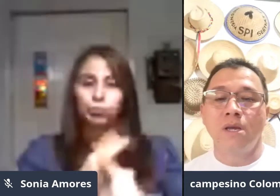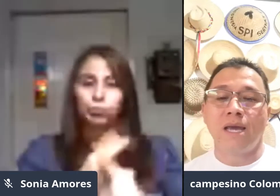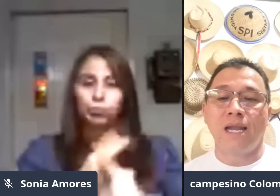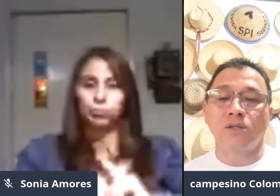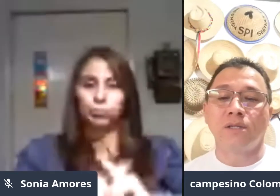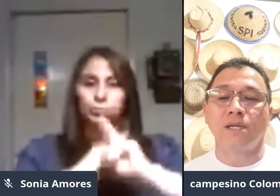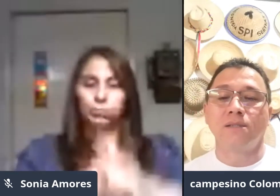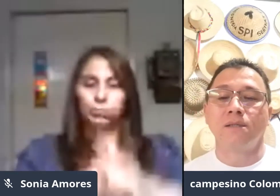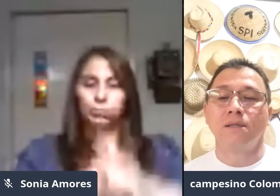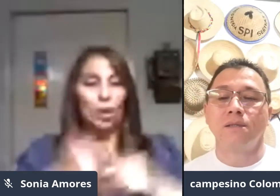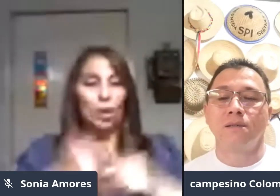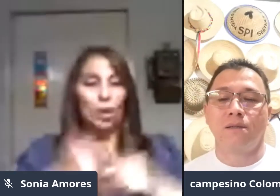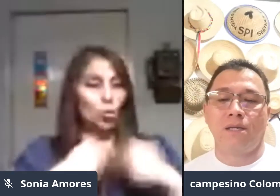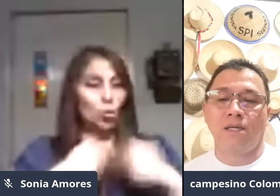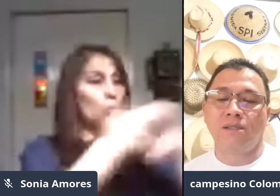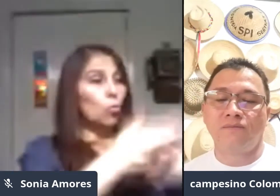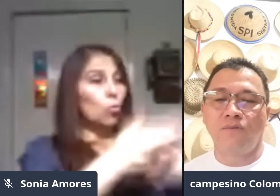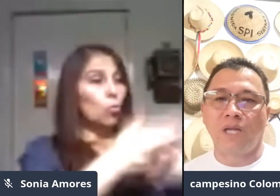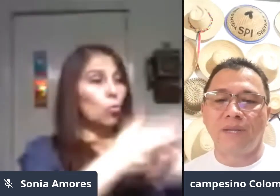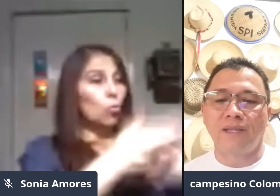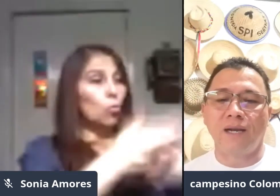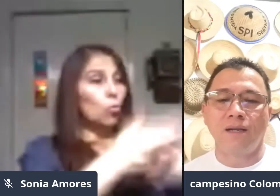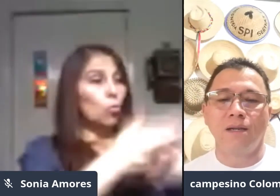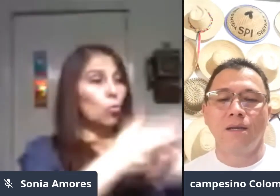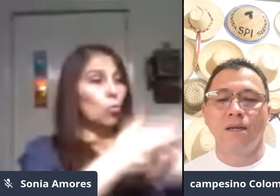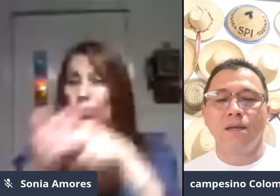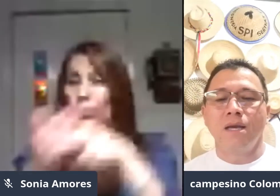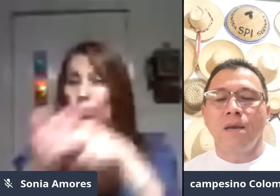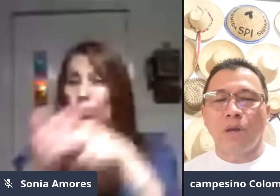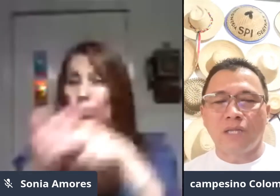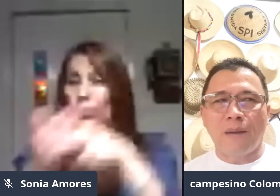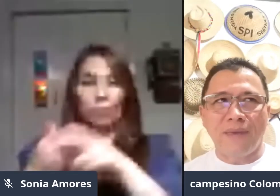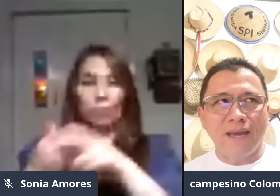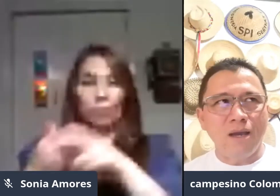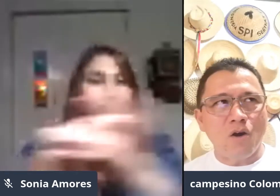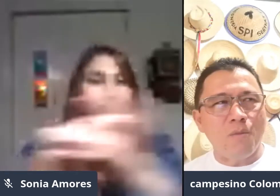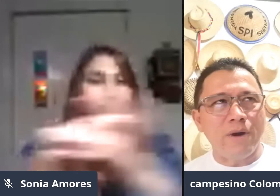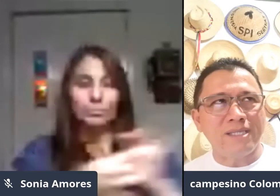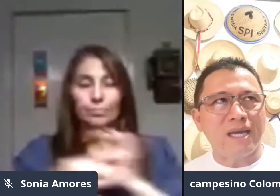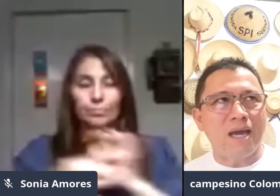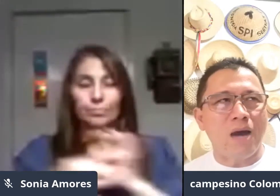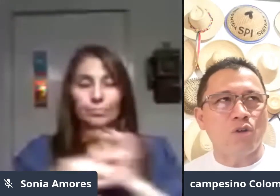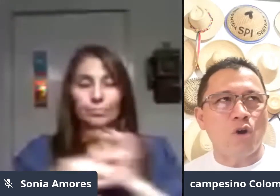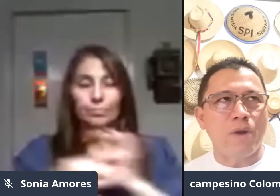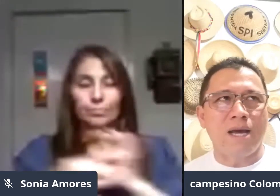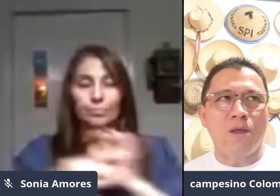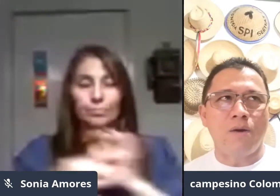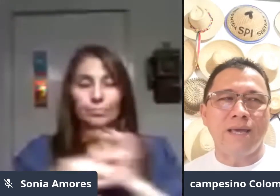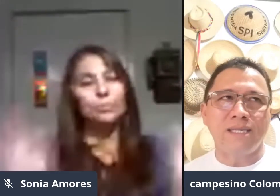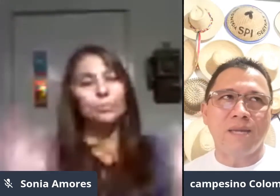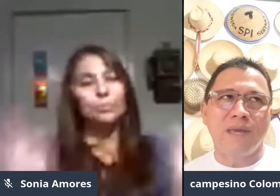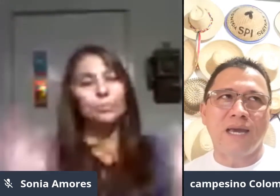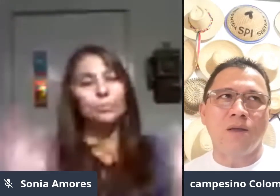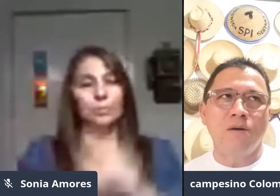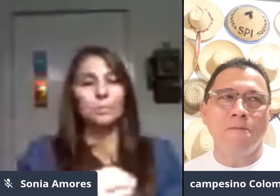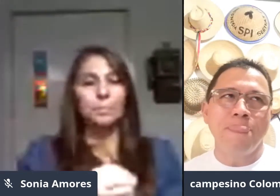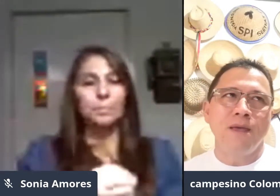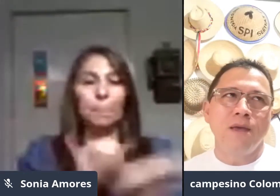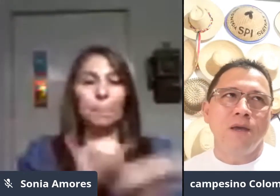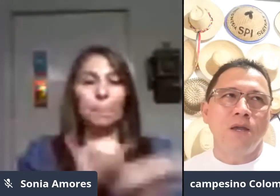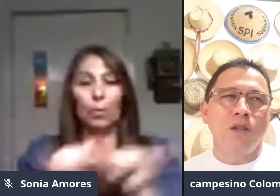otros y a las otras. Es fundamental. Pero también cómo este autocuidado y este